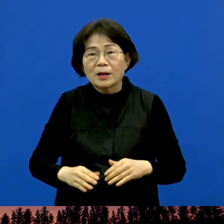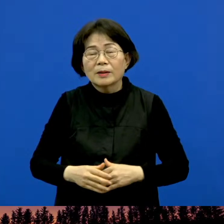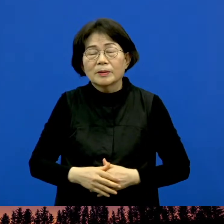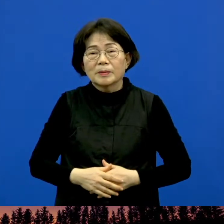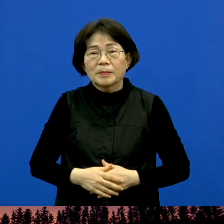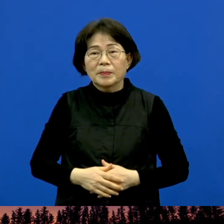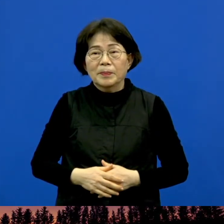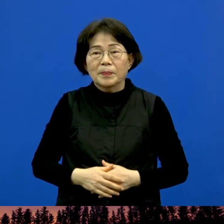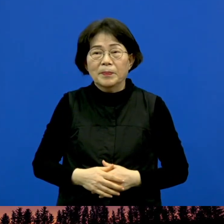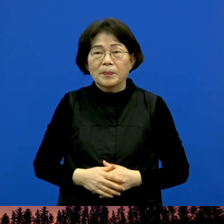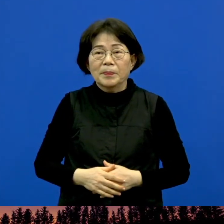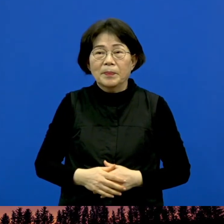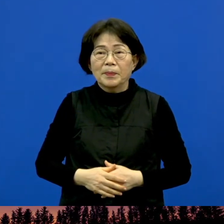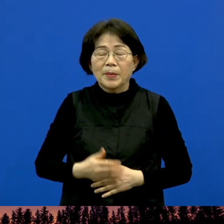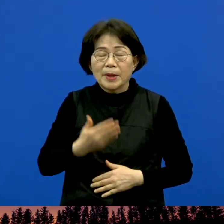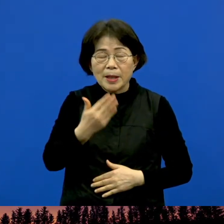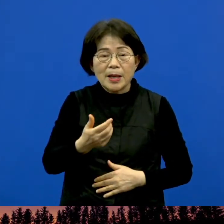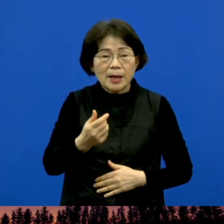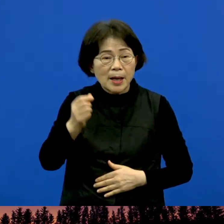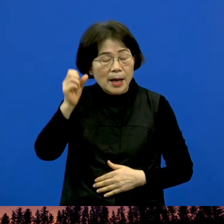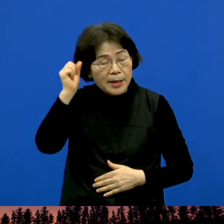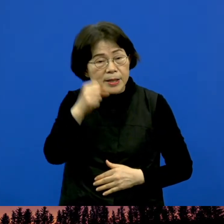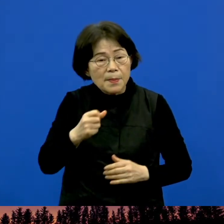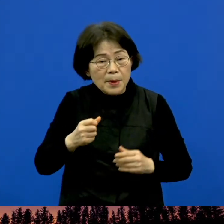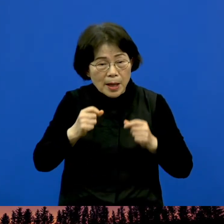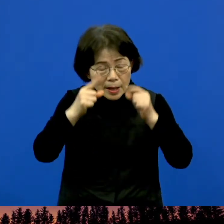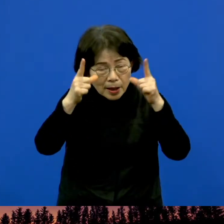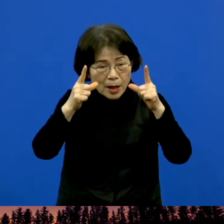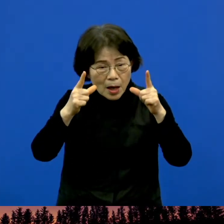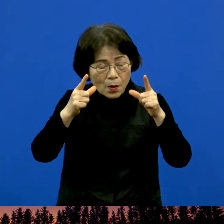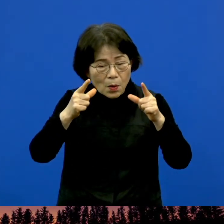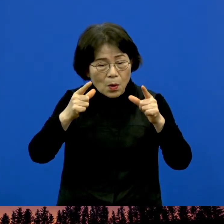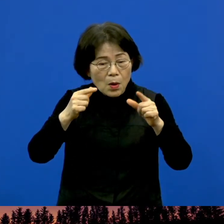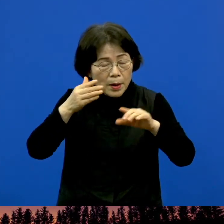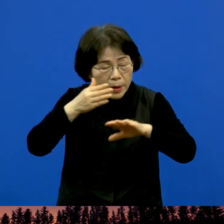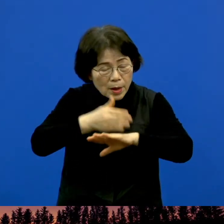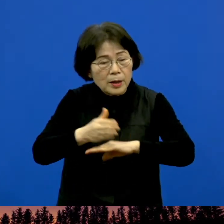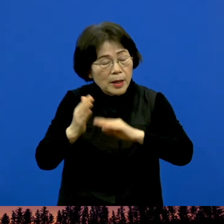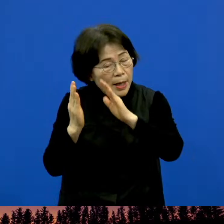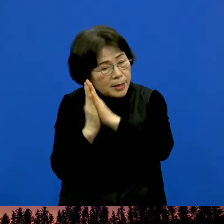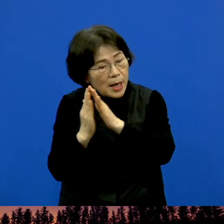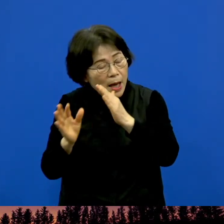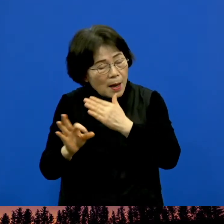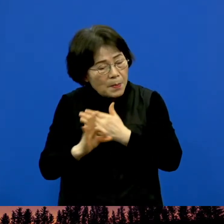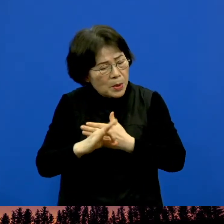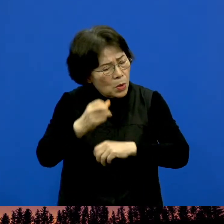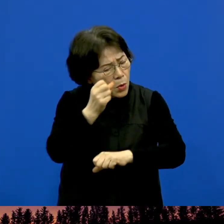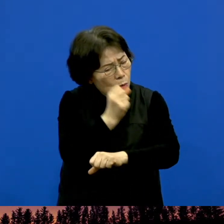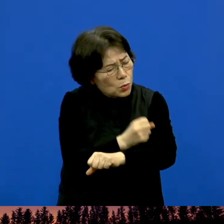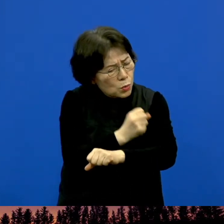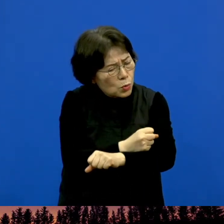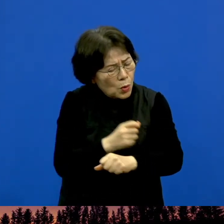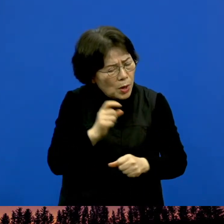헛되도다. 너희가 일찍 일어나고 늦게 누우며 수고의 떡을 먹음이 헛되도다. 왜요?